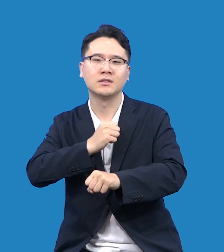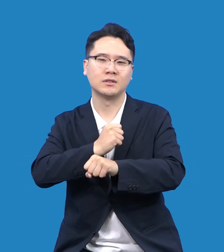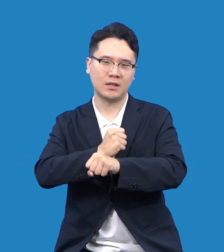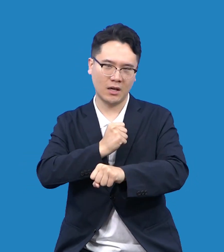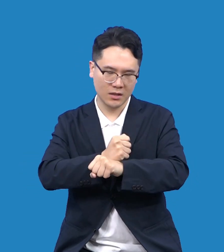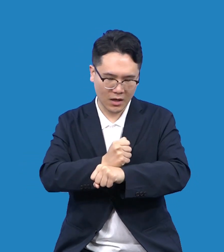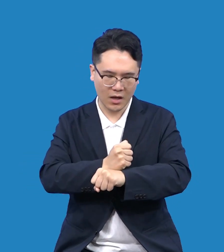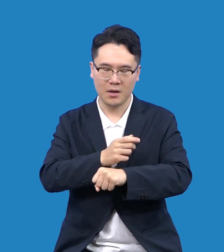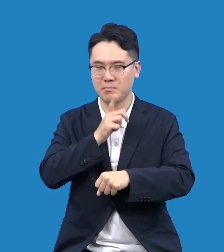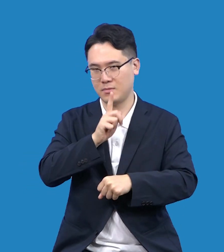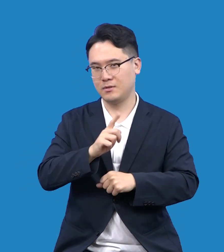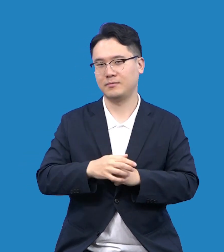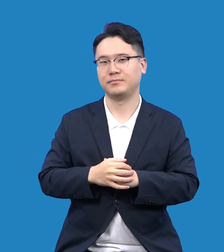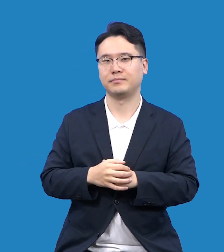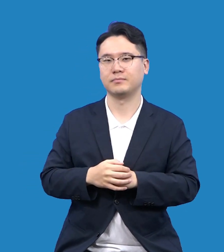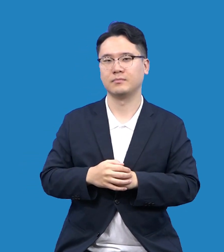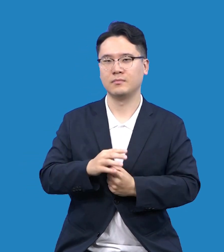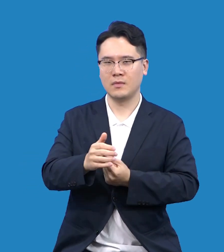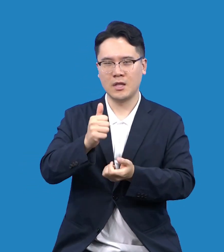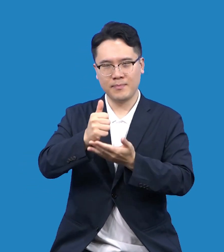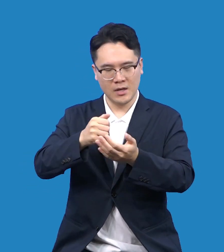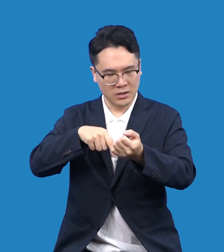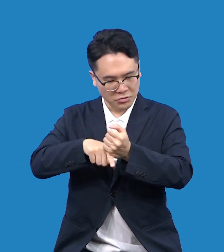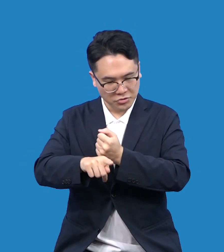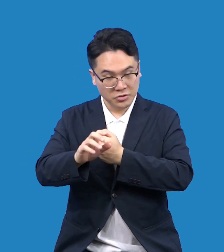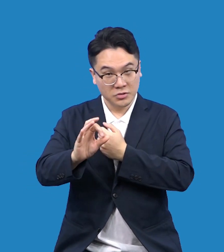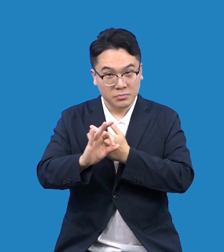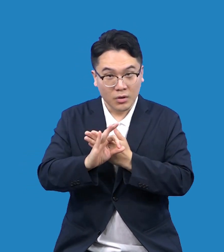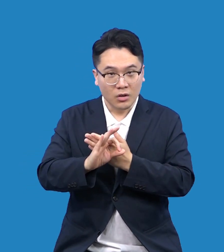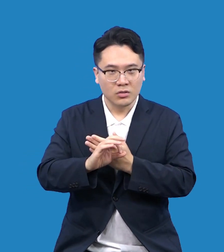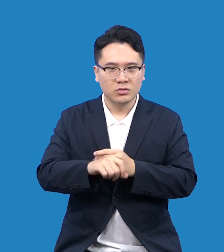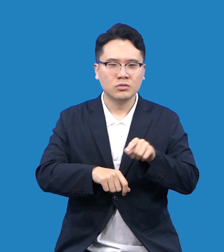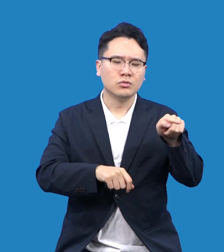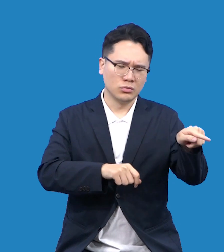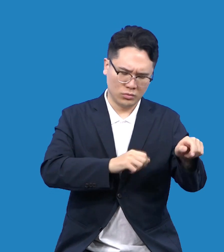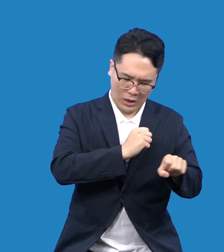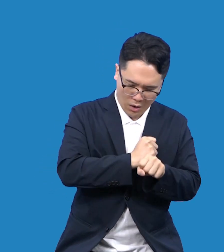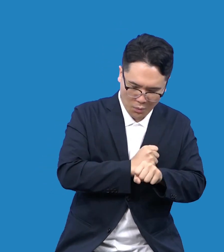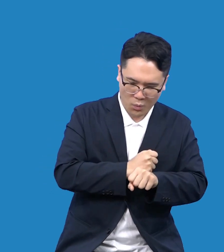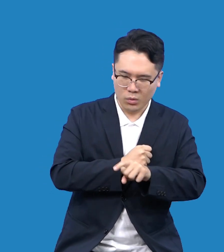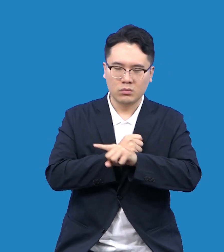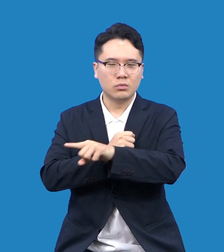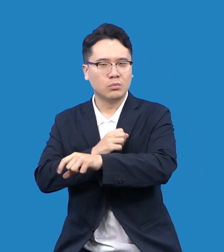할 것이거늘. 하나님의 뜻이면 이것도 하고 저것도 하고.